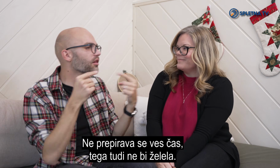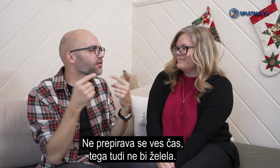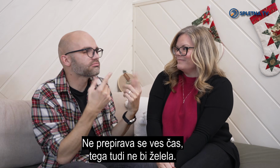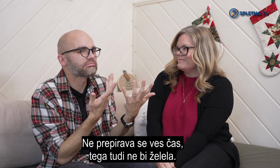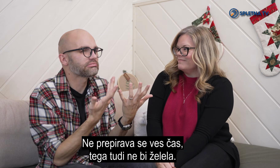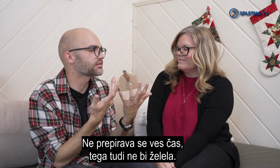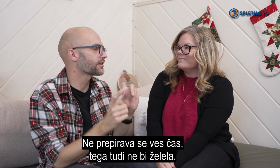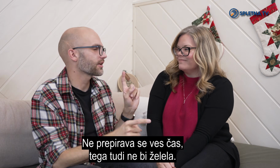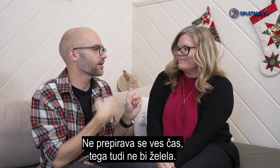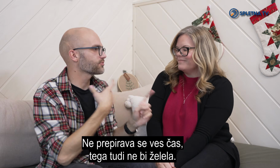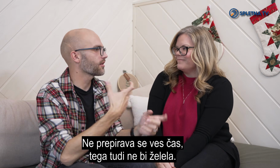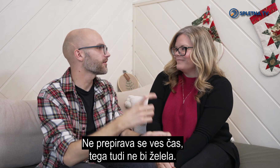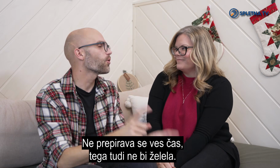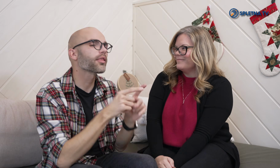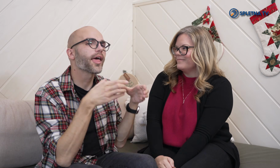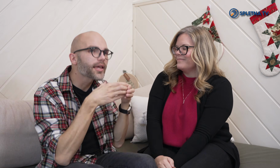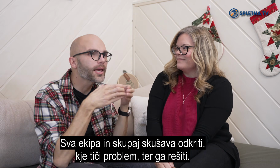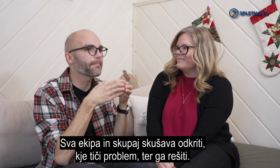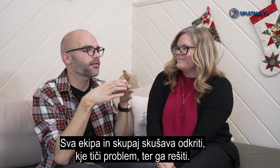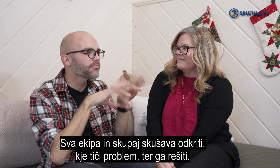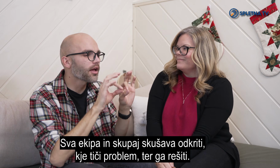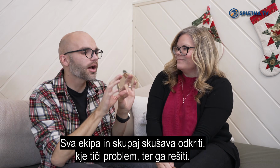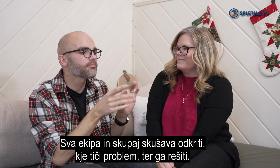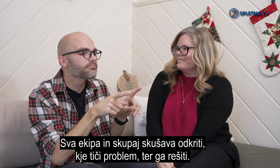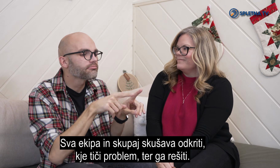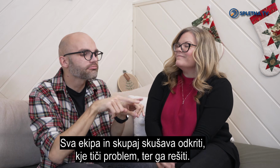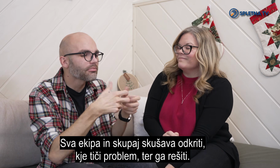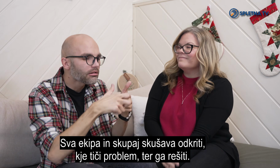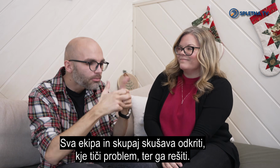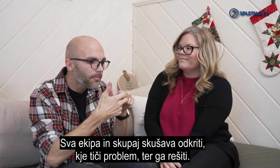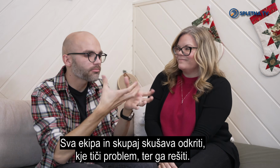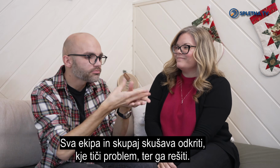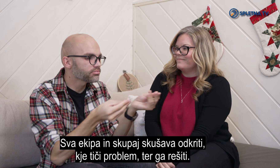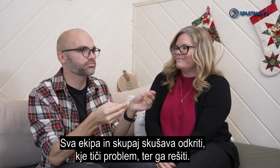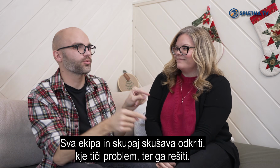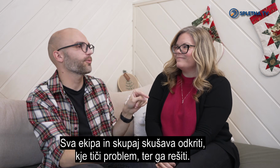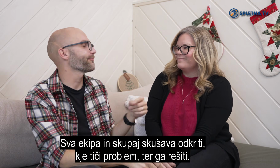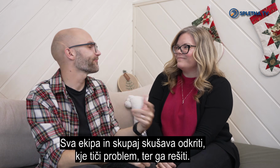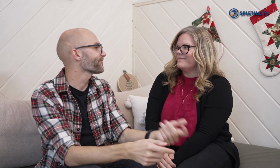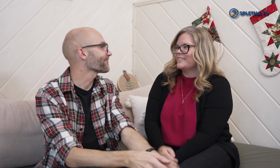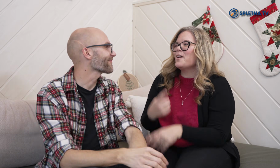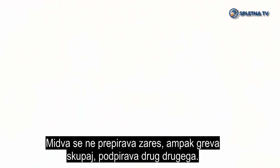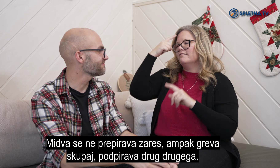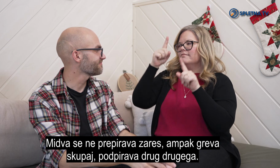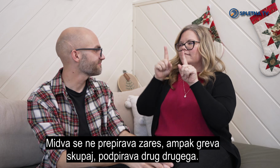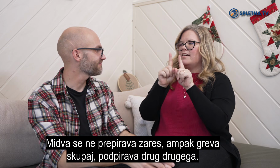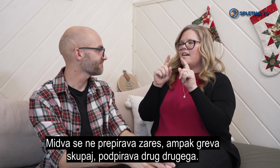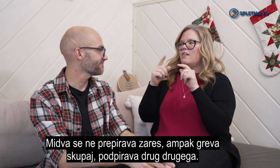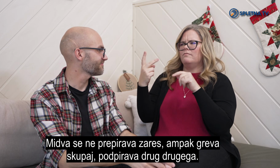se ves čas, tega tudi ne bi želela. Sva ekipa in skupaj skušava odkriti, kje tiči problem, ter ga rešiti. Midva se ne